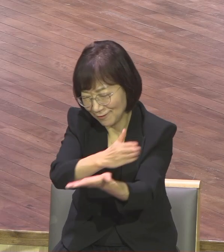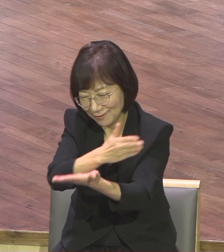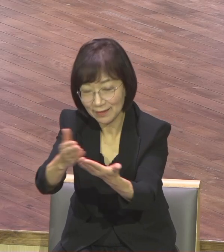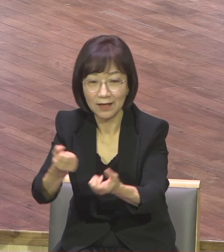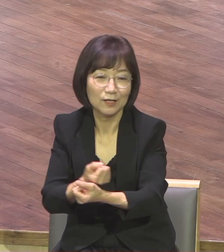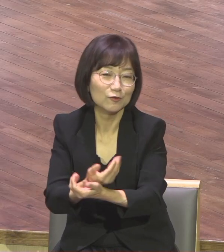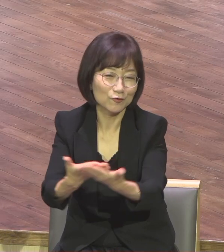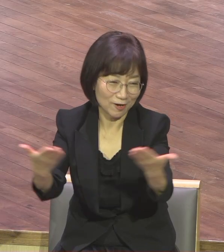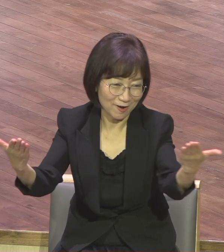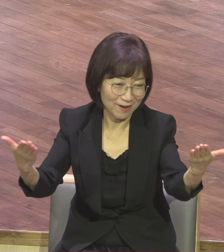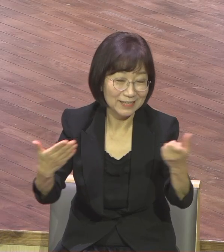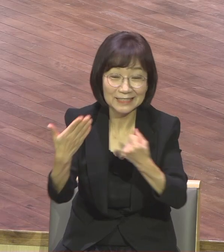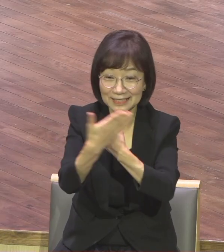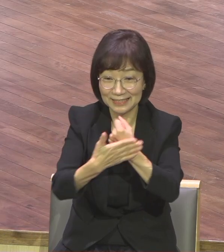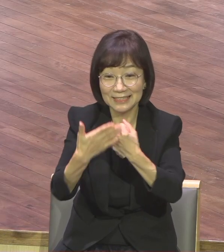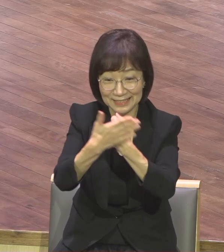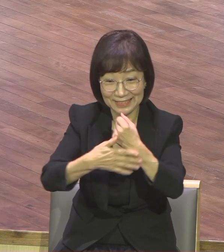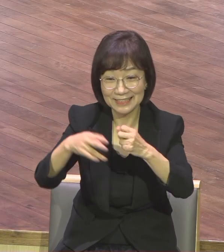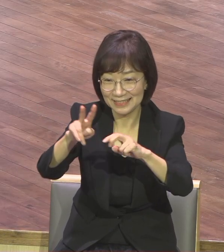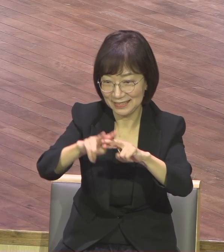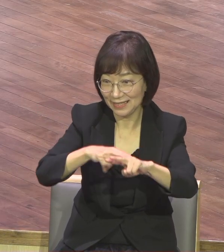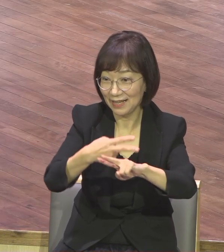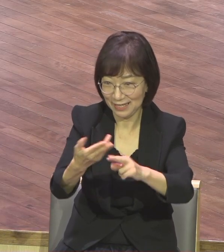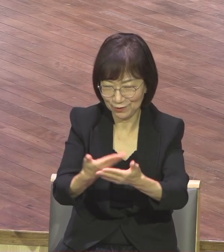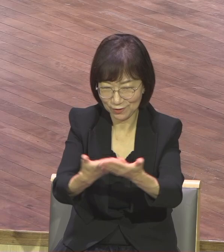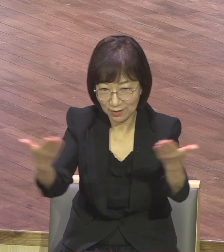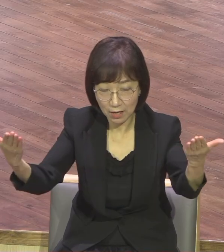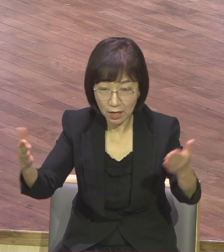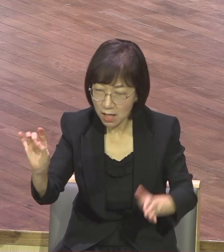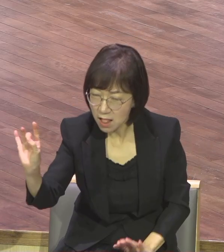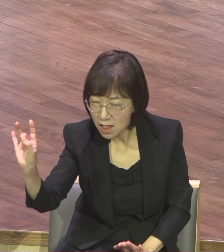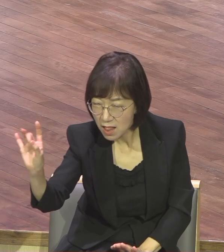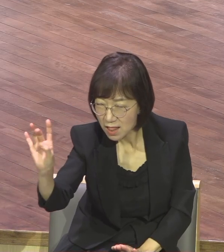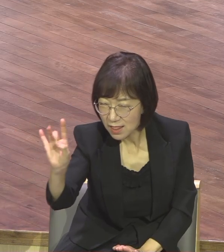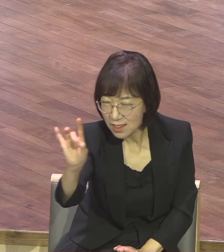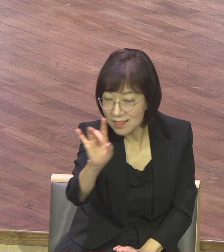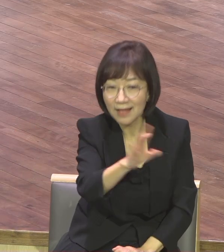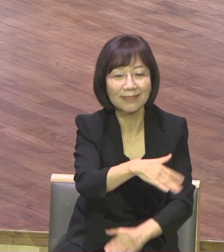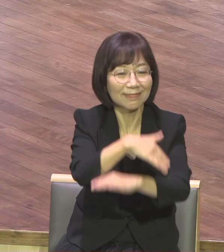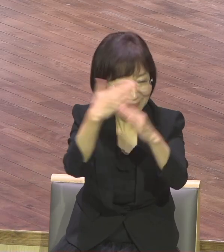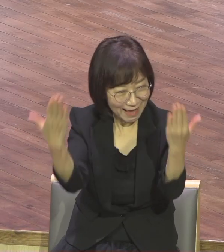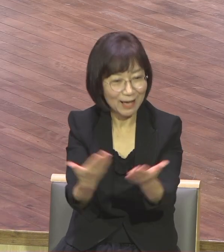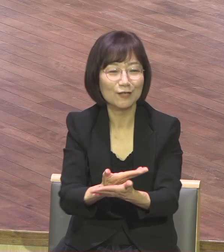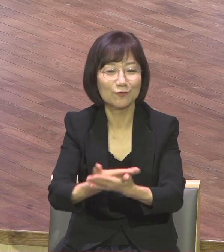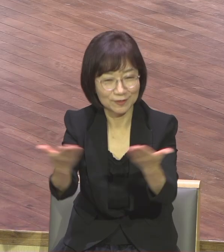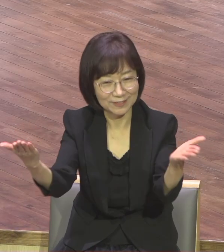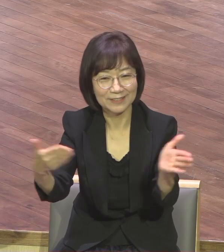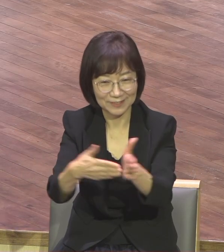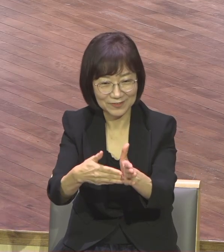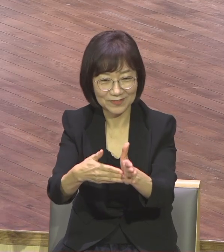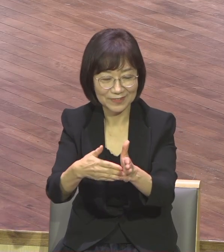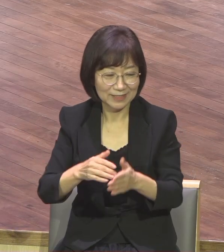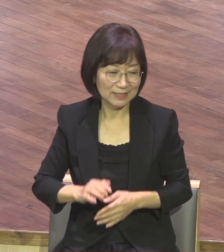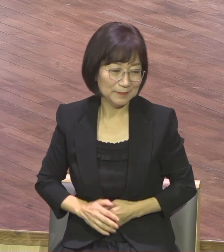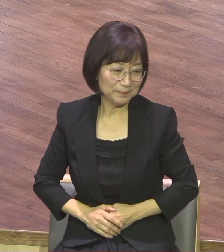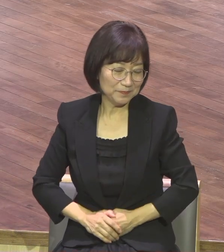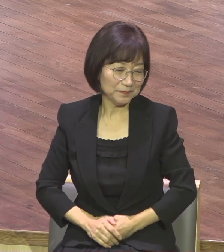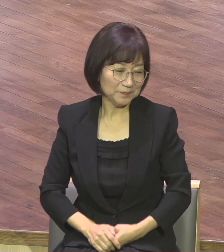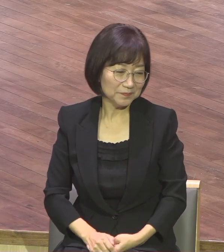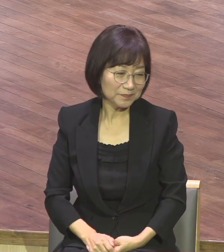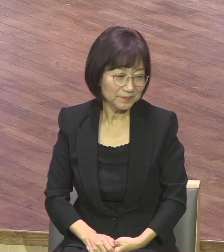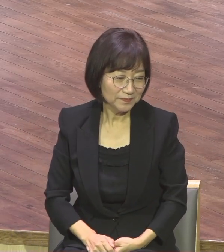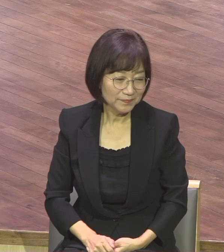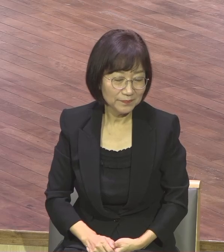은사를 주셨다는 의미입니다. 은사, 은사를 다 주셨다. 모두에게 다 분량대로 각자에게 은사를